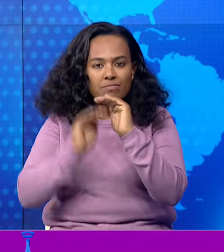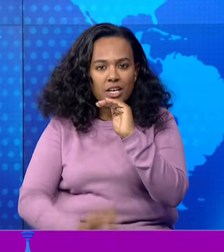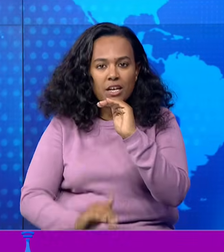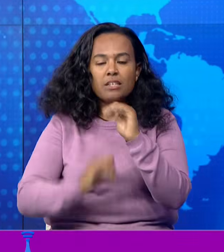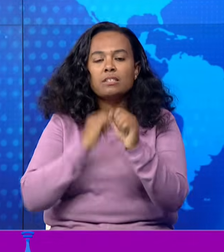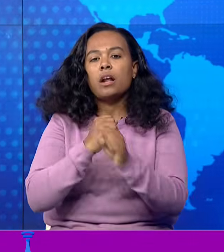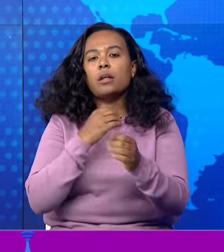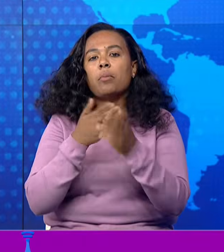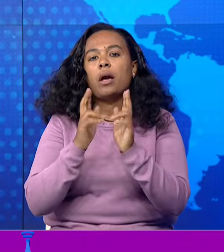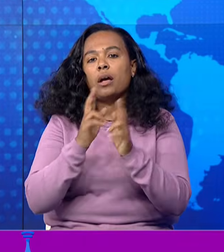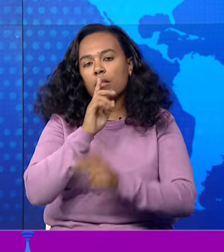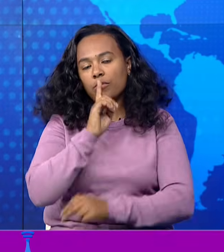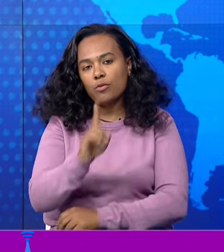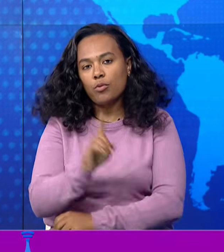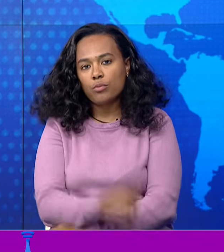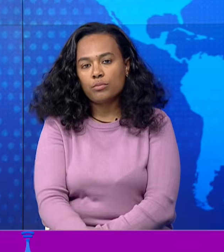ስራን የሚያቀላጥፍ ነው።